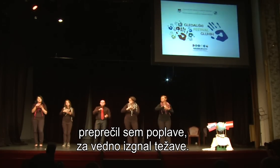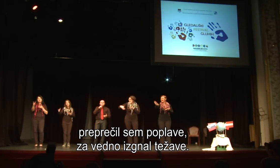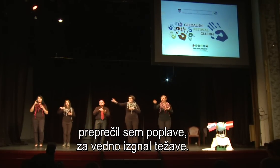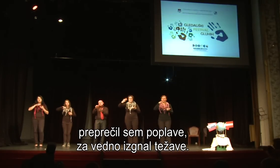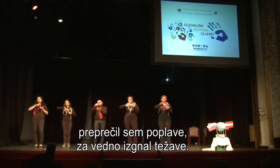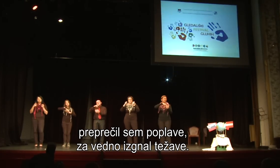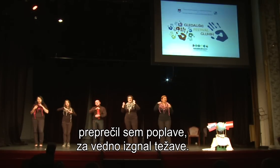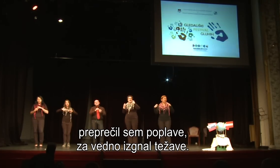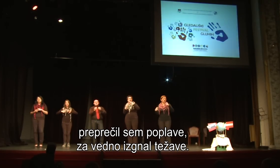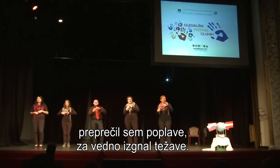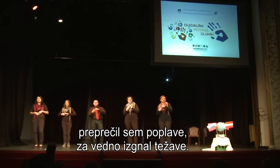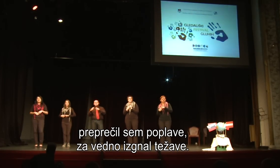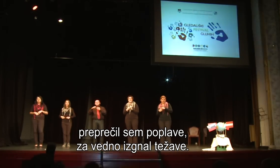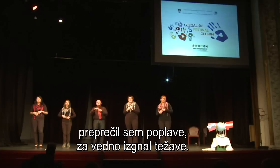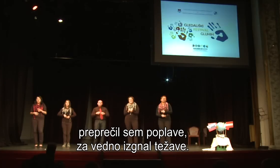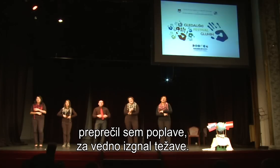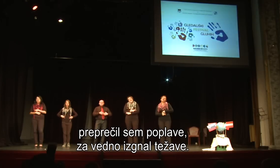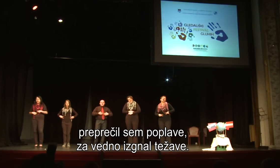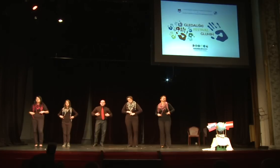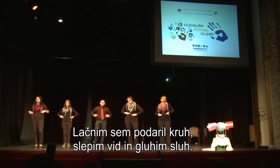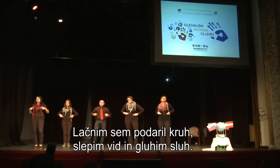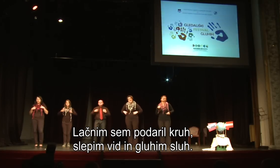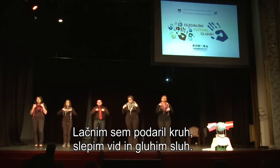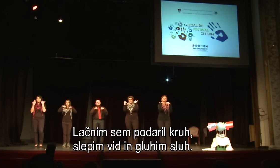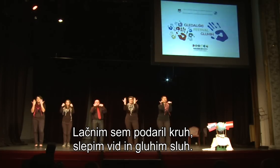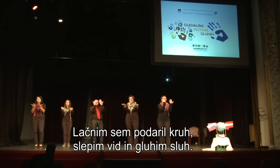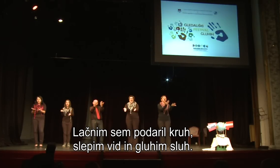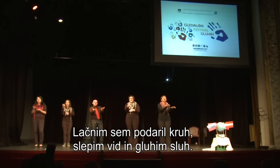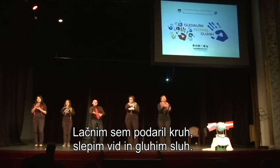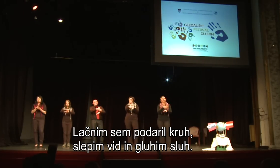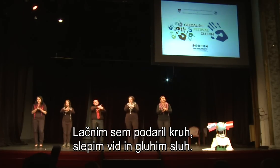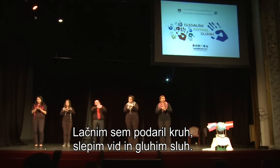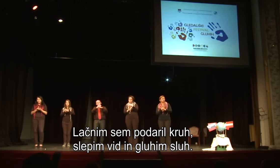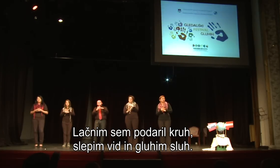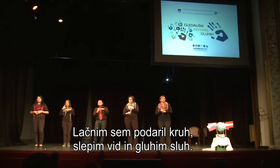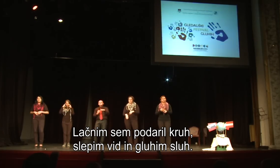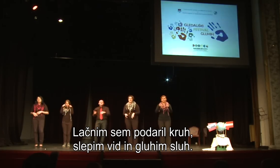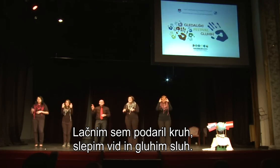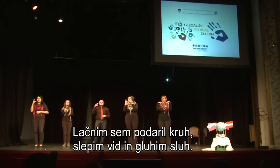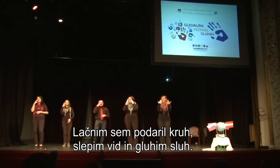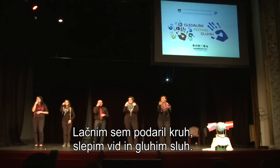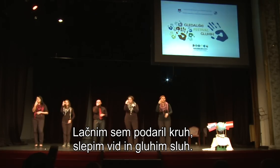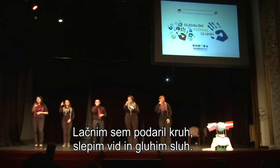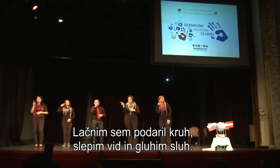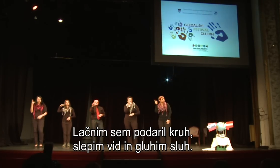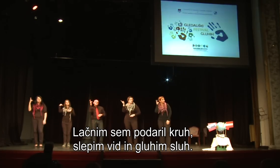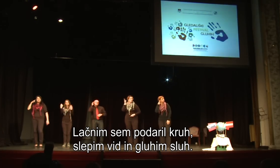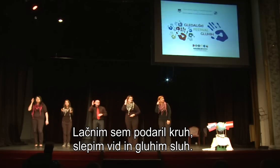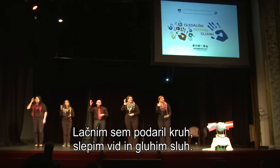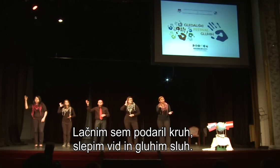znal težave. Lažnim sem podaril klub, slepim in gluhim